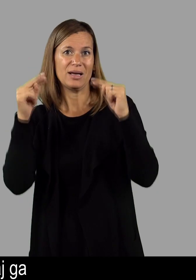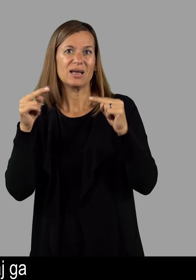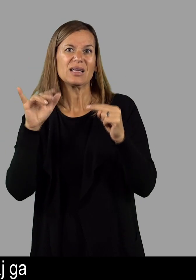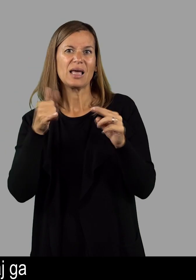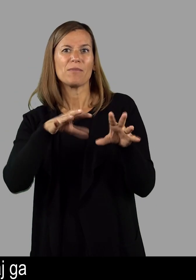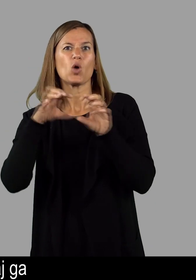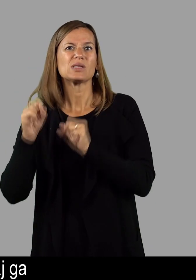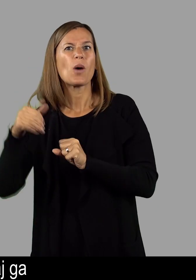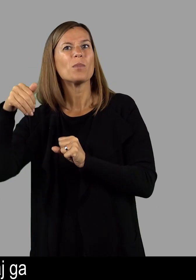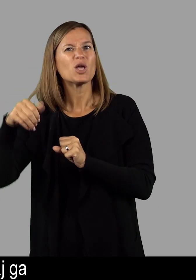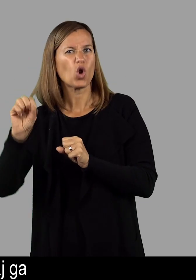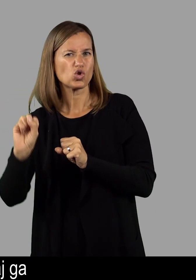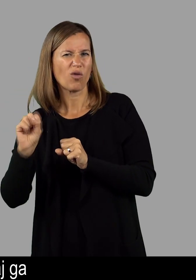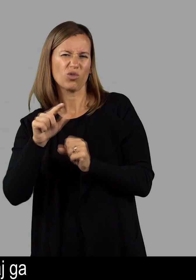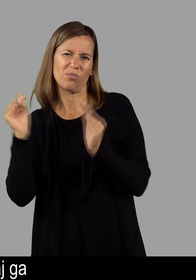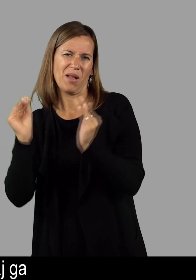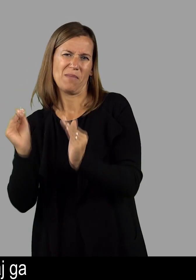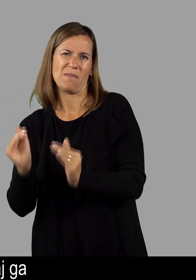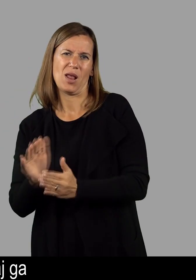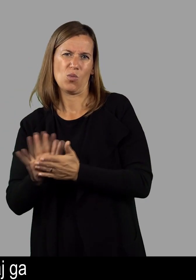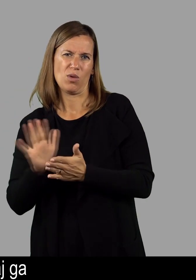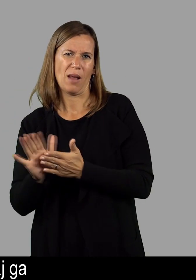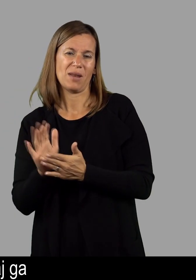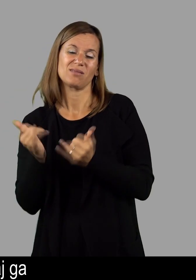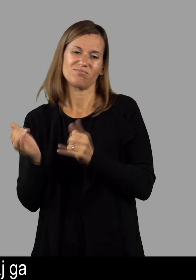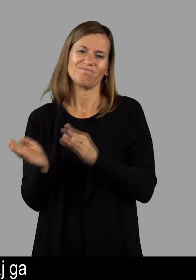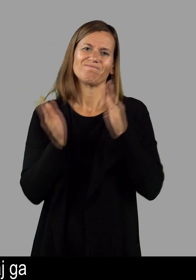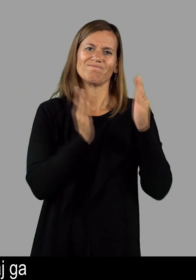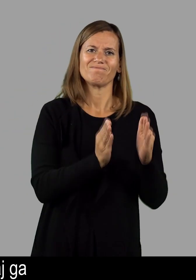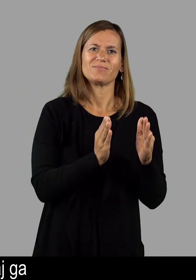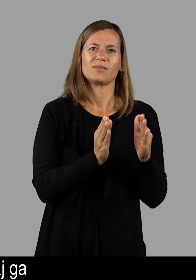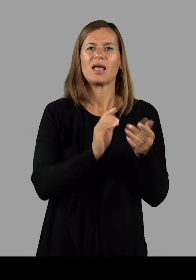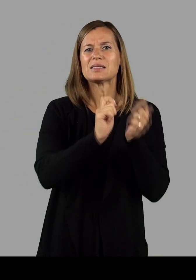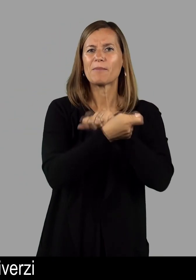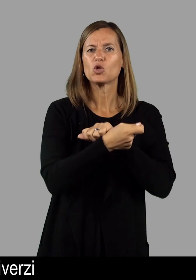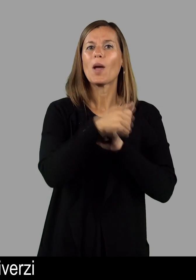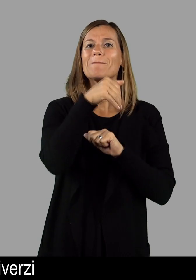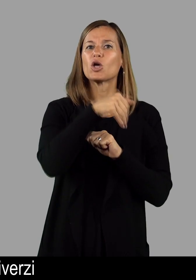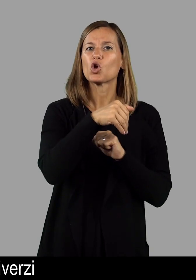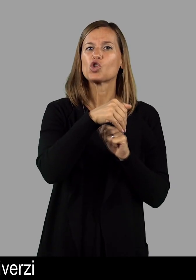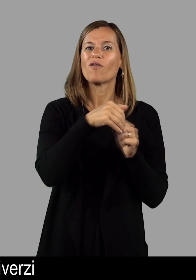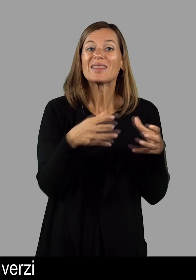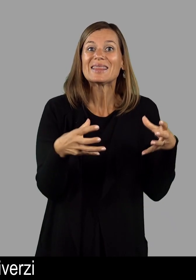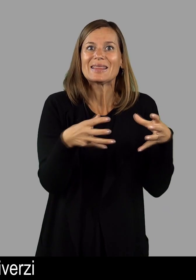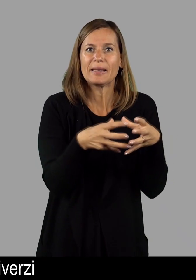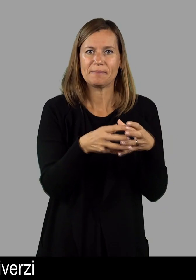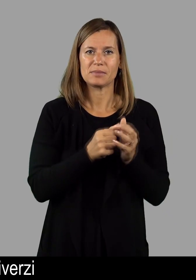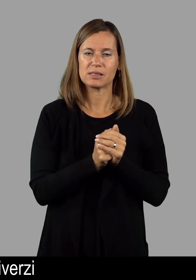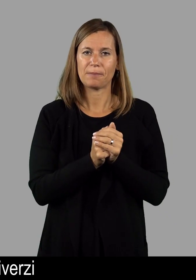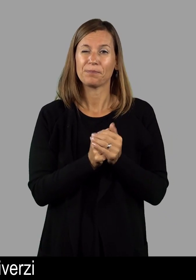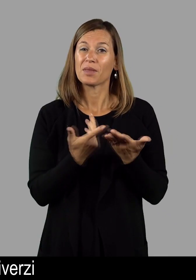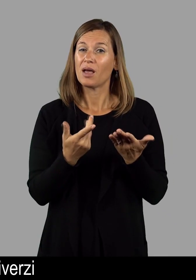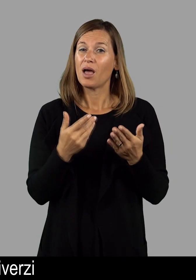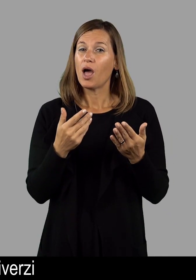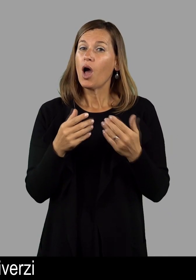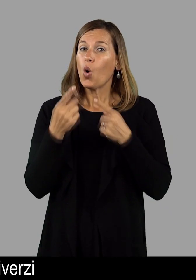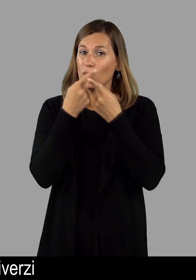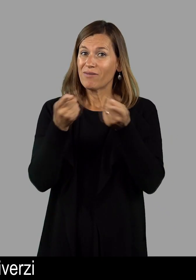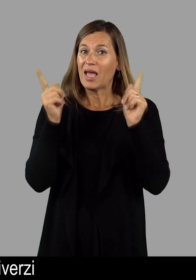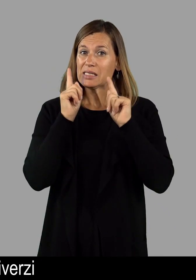manj uporablja, saj ga zamenjuje Microsoft Teams. V praksi smo na Univerzi v